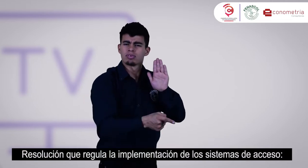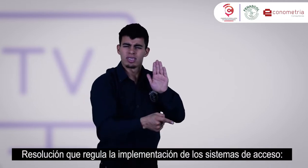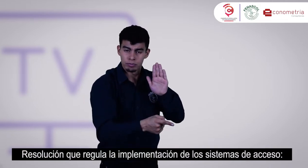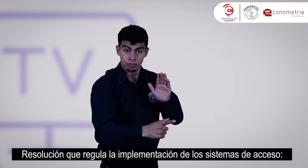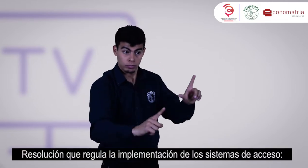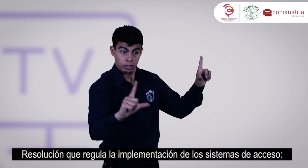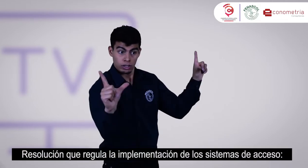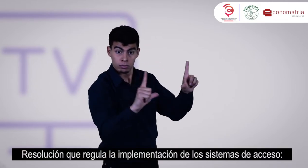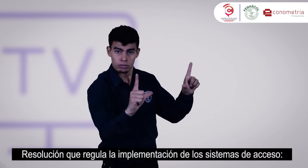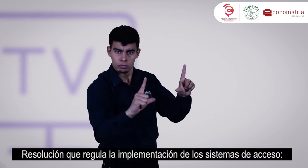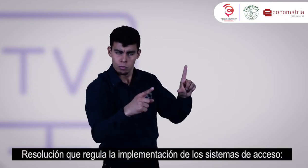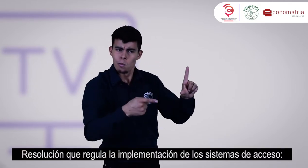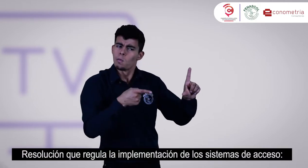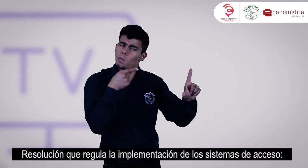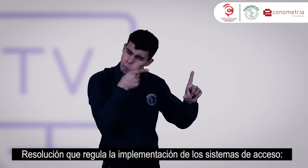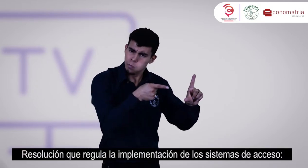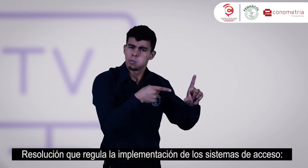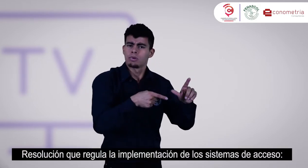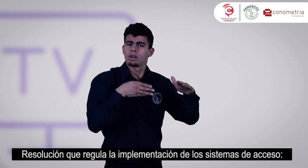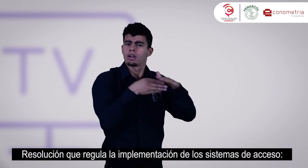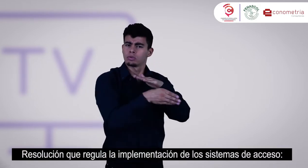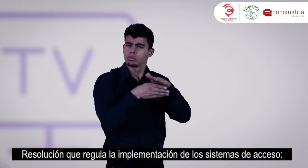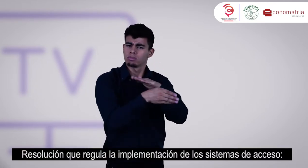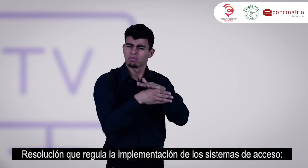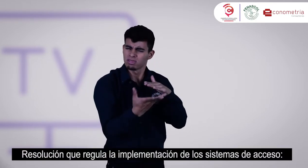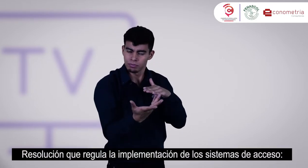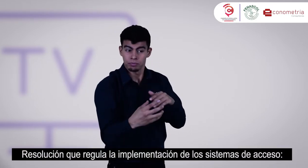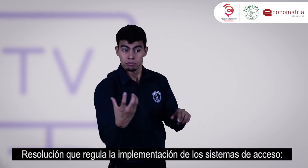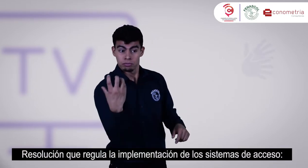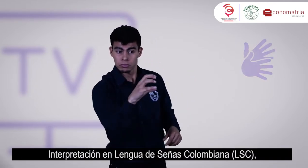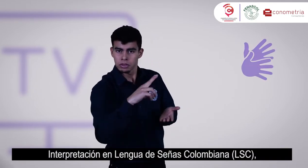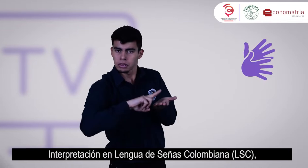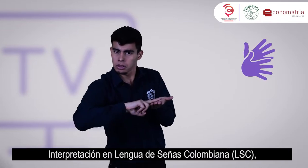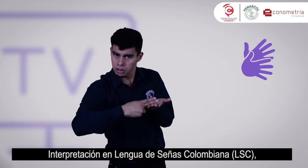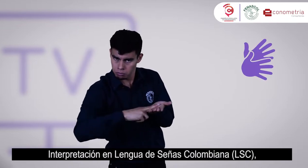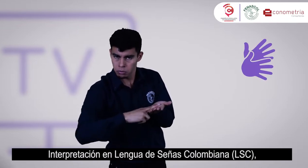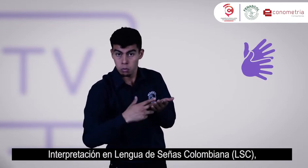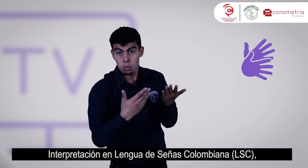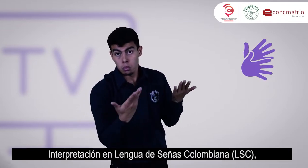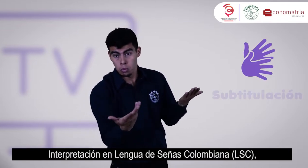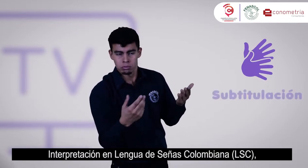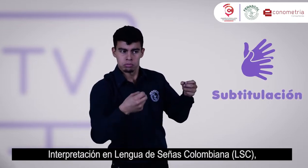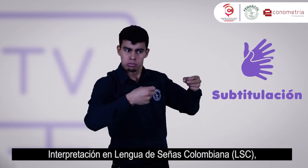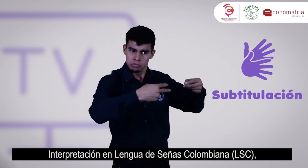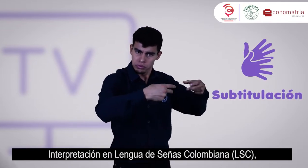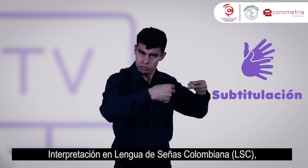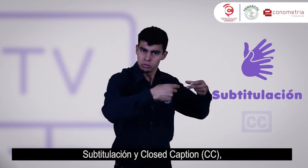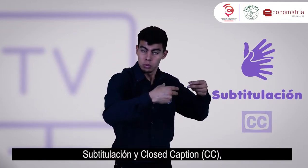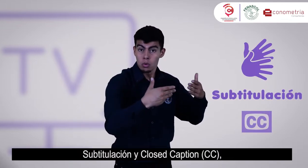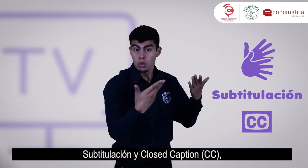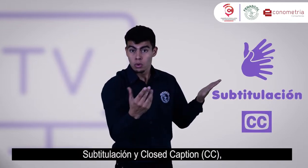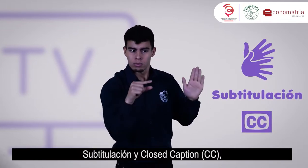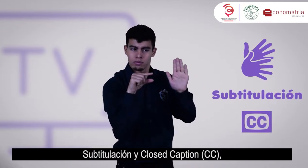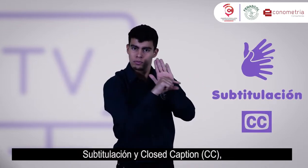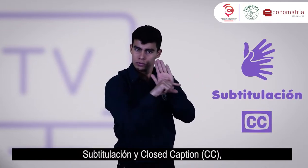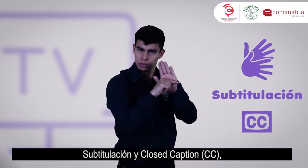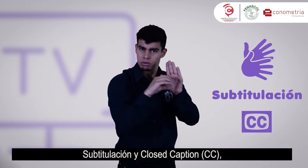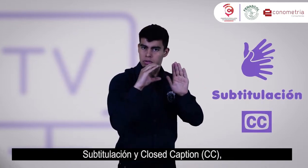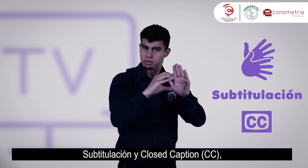la implementación de los sistemas de acceso. Interpretación en lengua de señas colombiana, subtitulación y club caption.